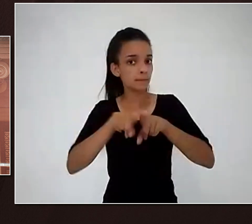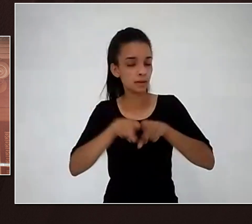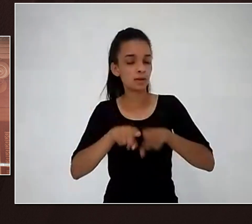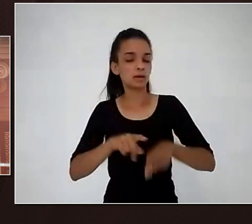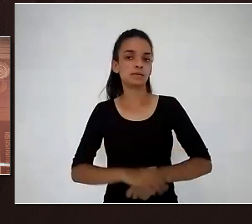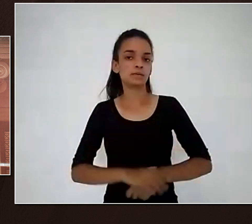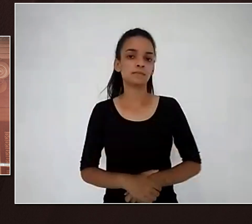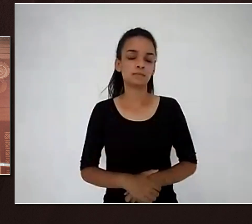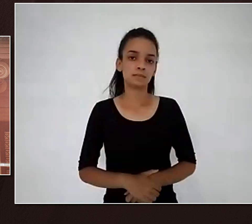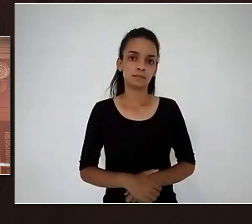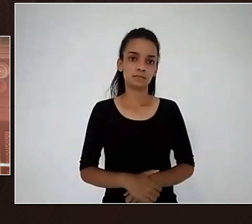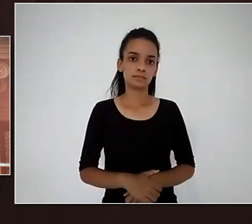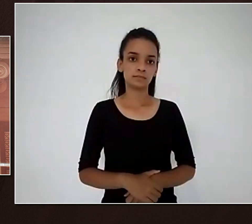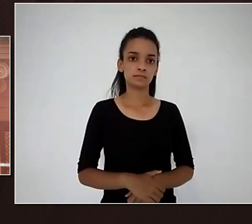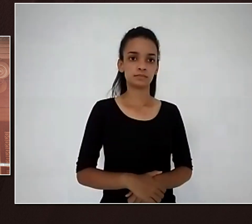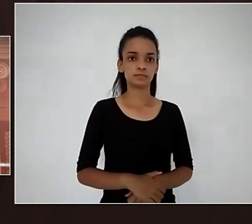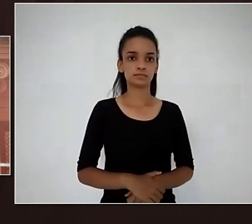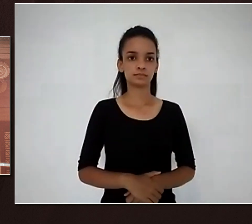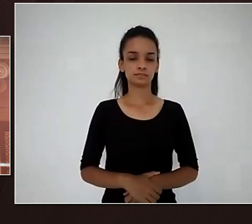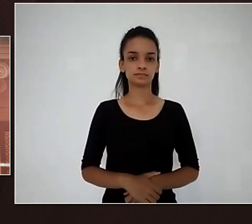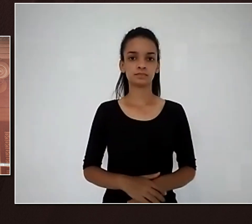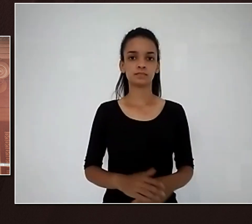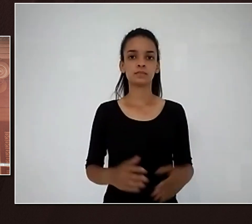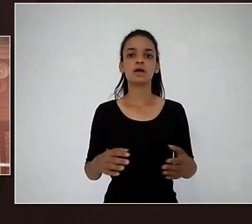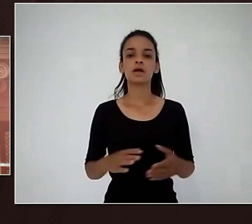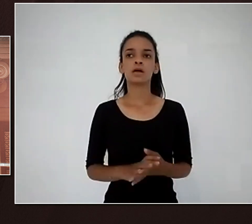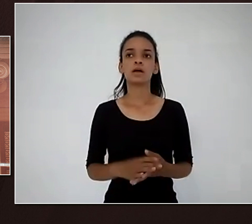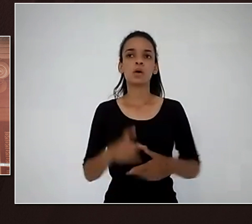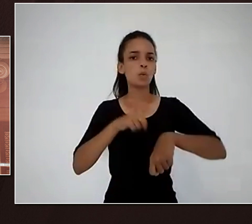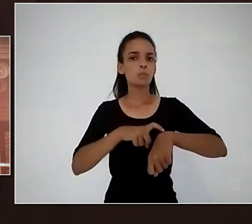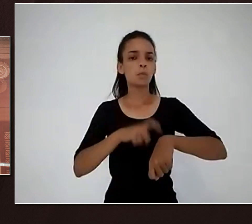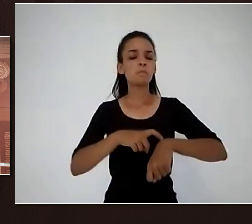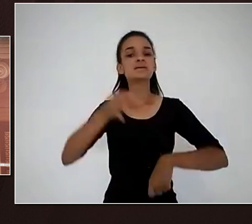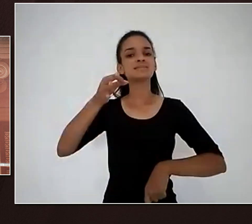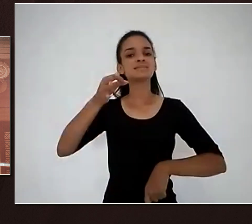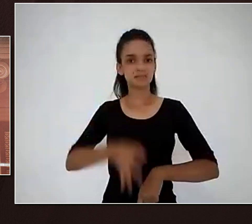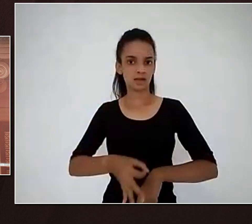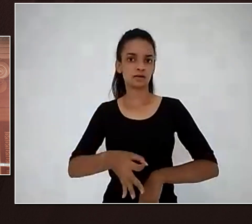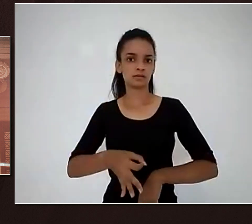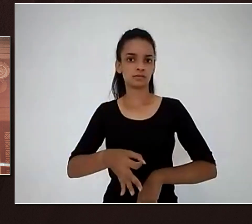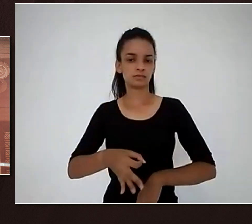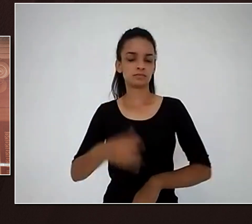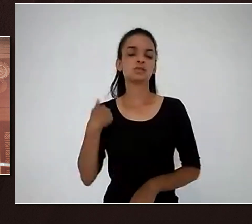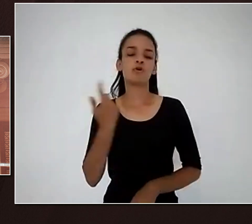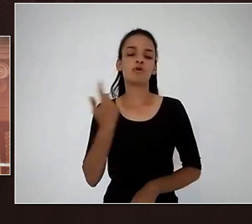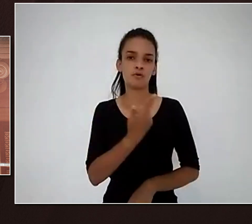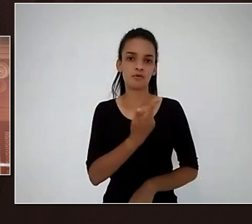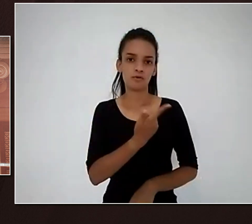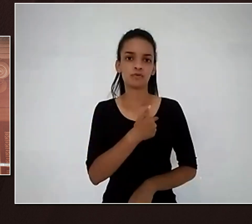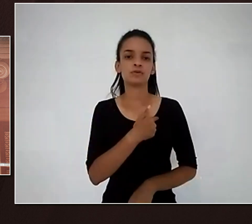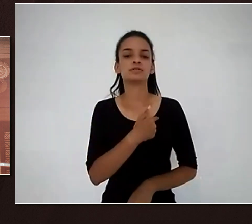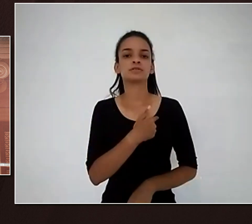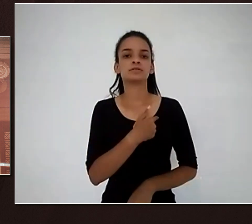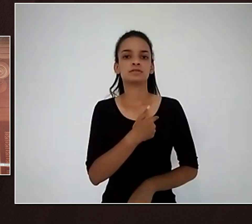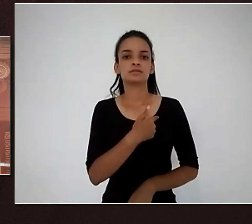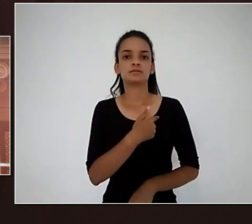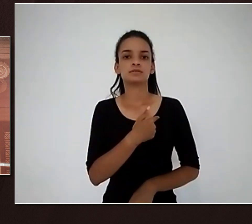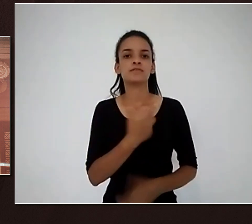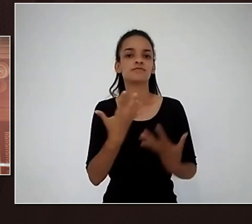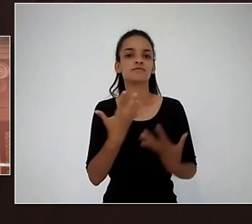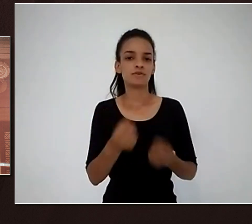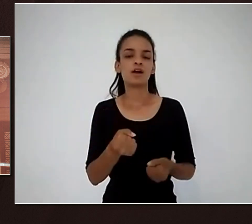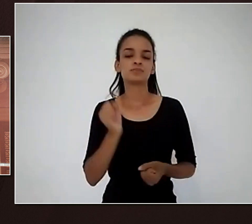né, no momento certo, nós ainda vamos, né, nos abraçar, nos